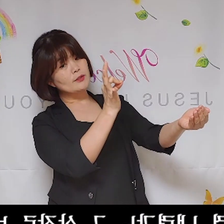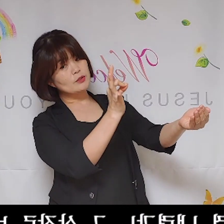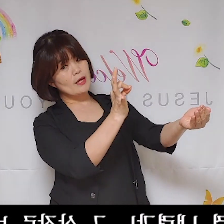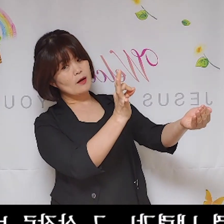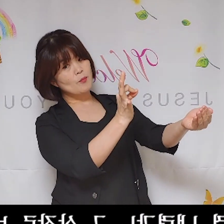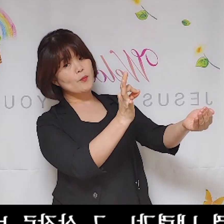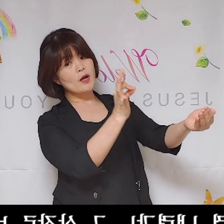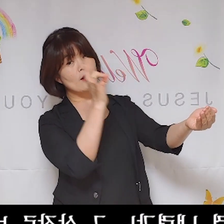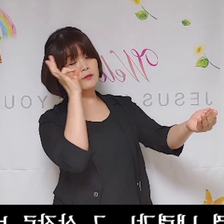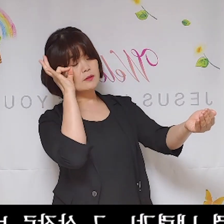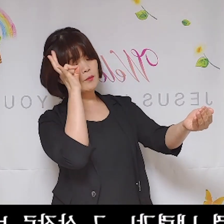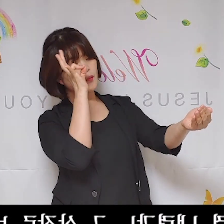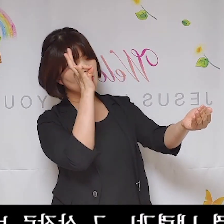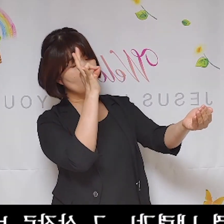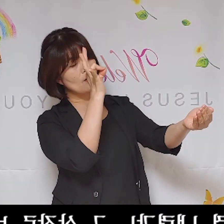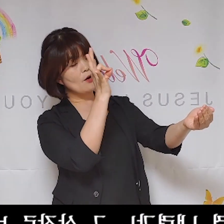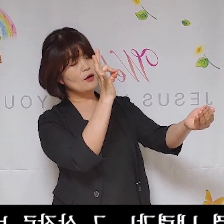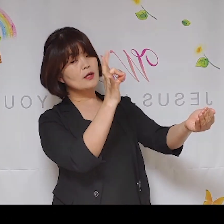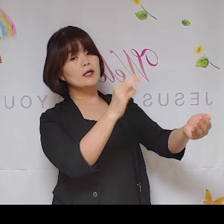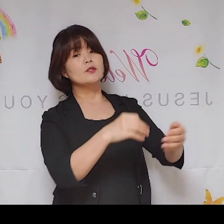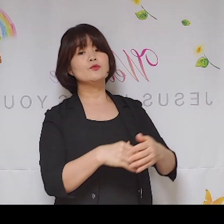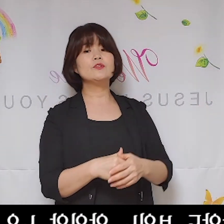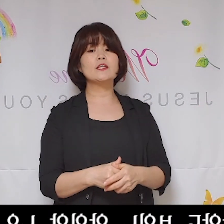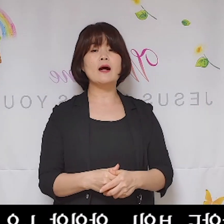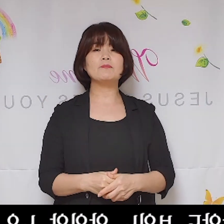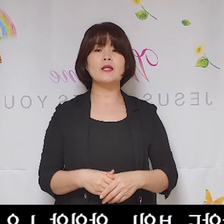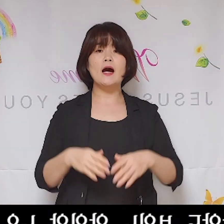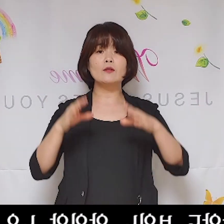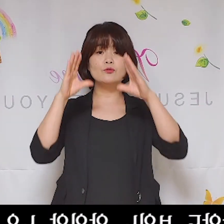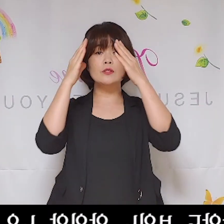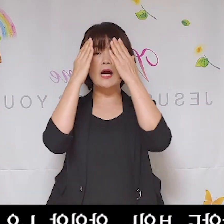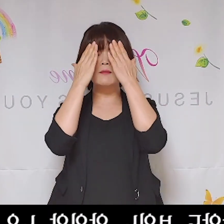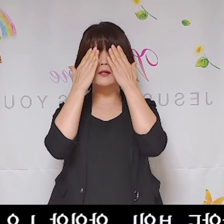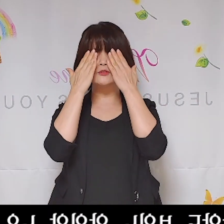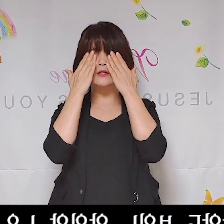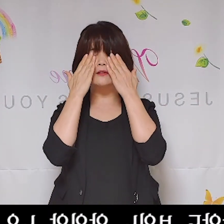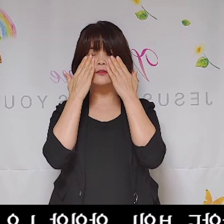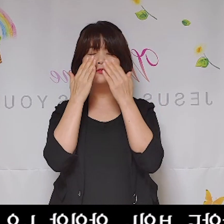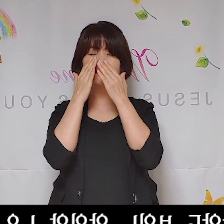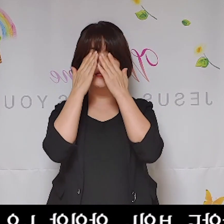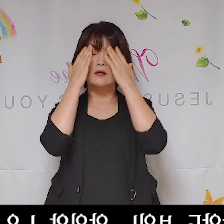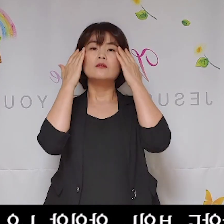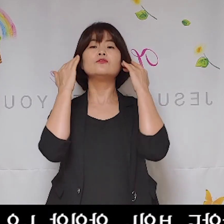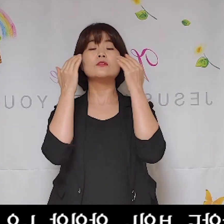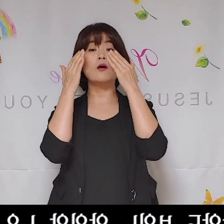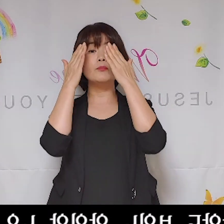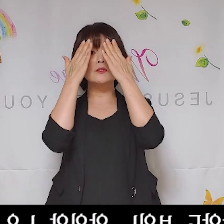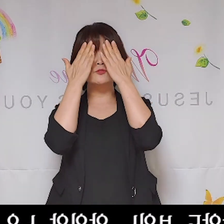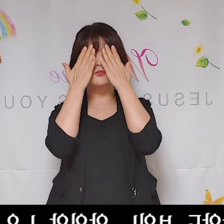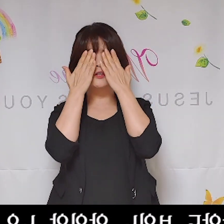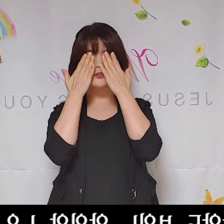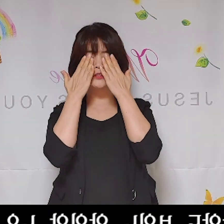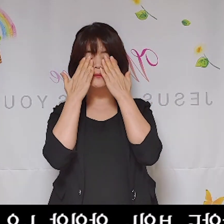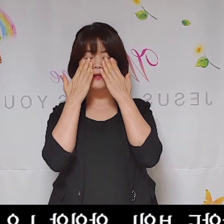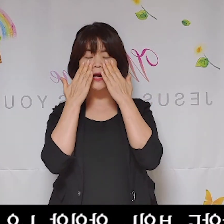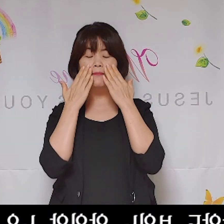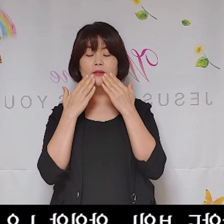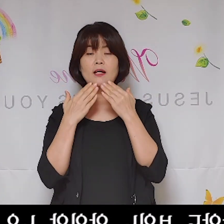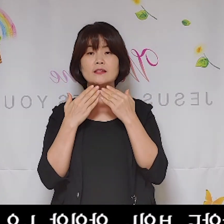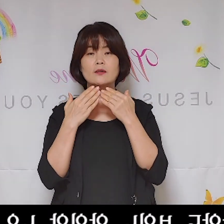봐주세요. 보며 눈을 감다. 눈을 감아주세요. 이렇게 눈꺼풀을 눌러주시면 감다가